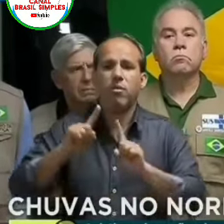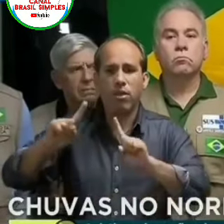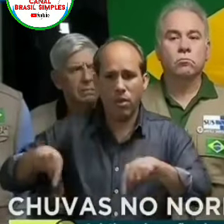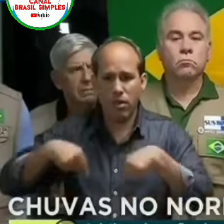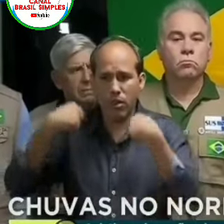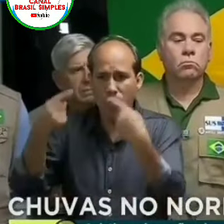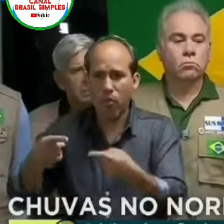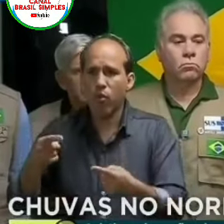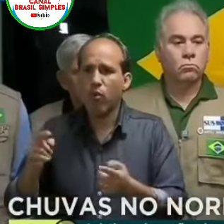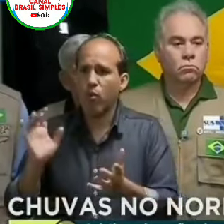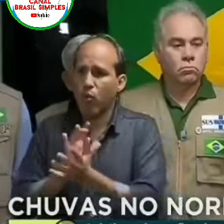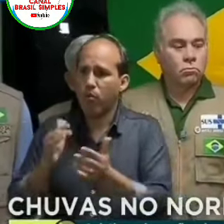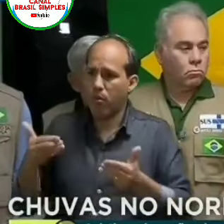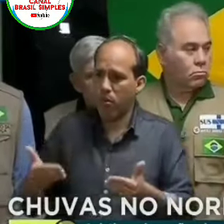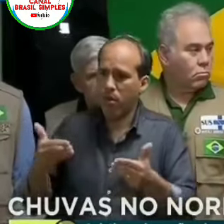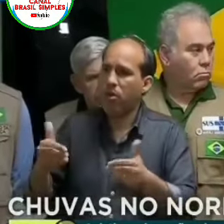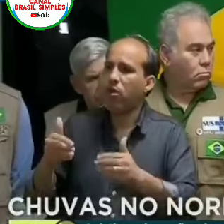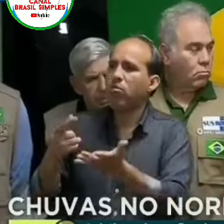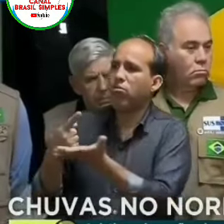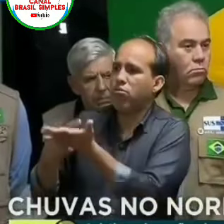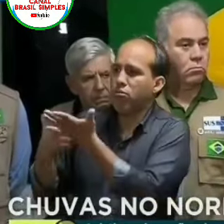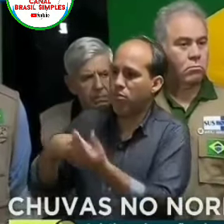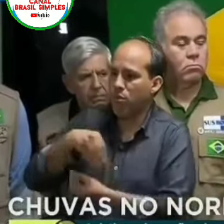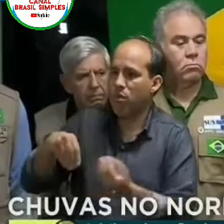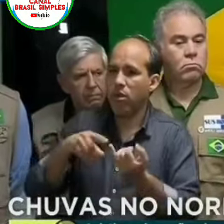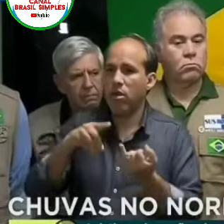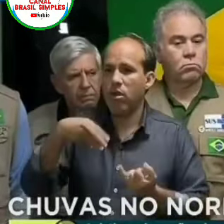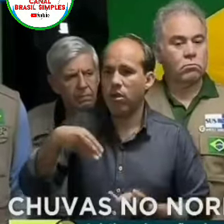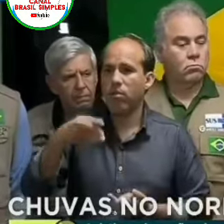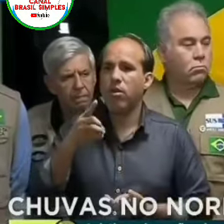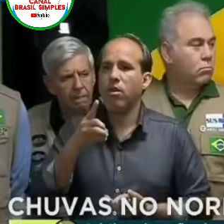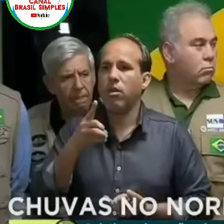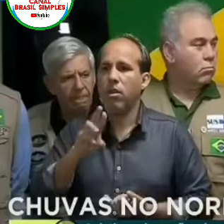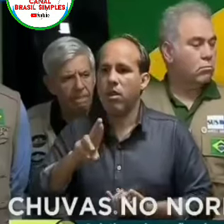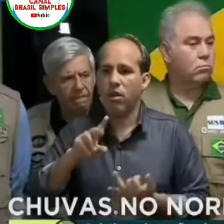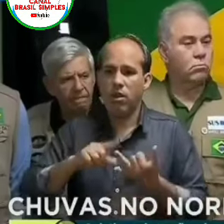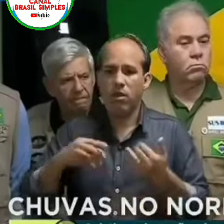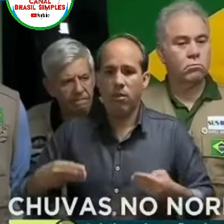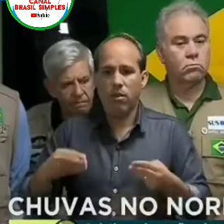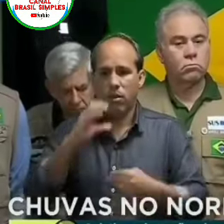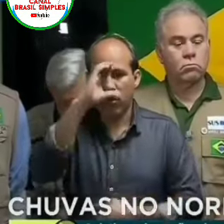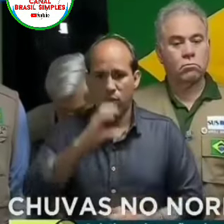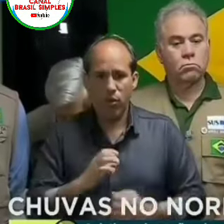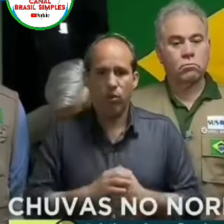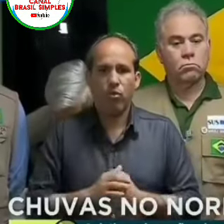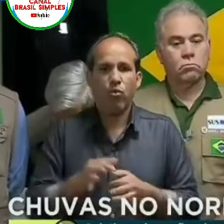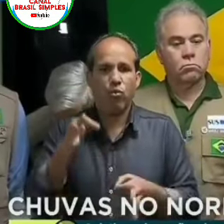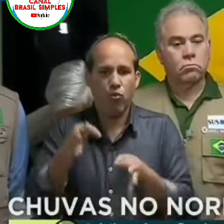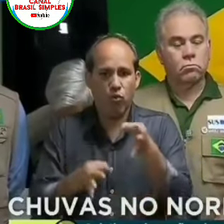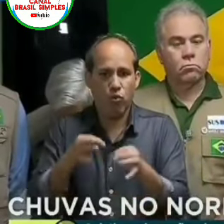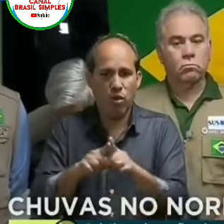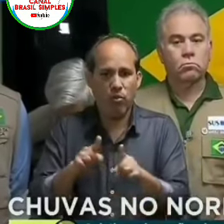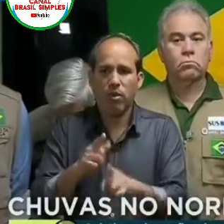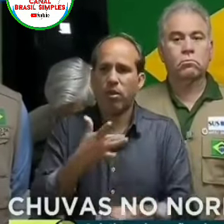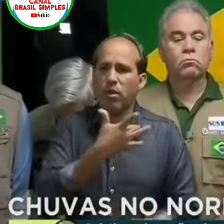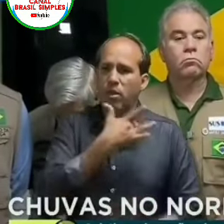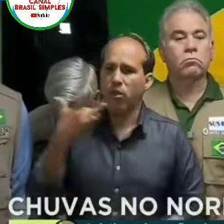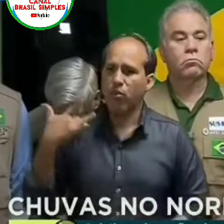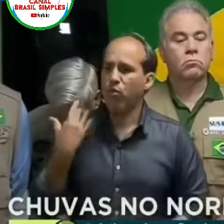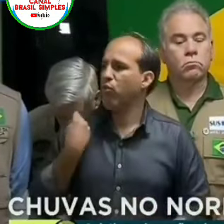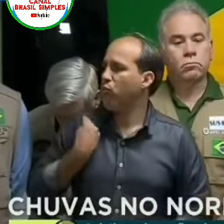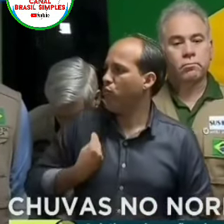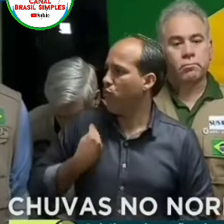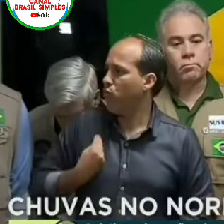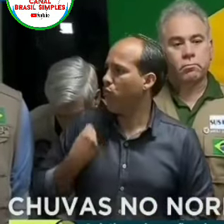os respectivos ministérios envolvidos, que é o MDR, Cidadania, Justiça também, Saúde aqui